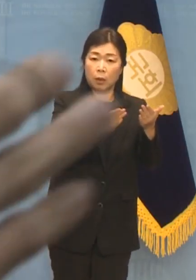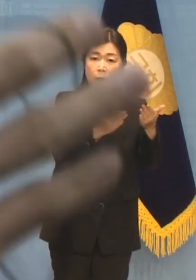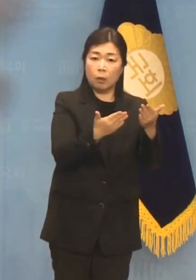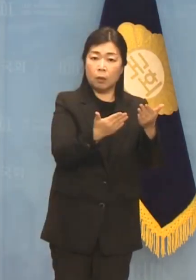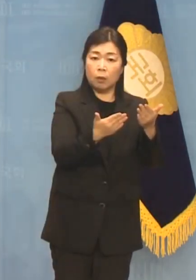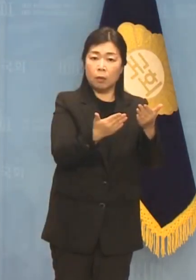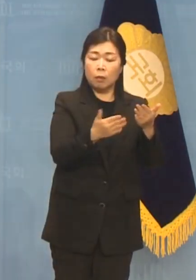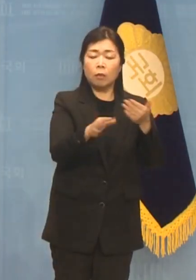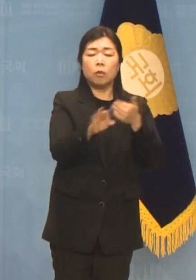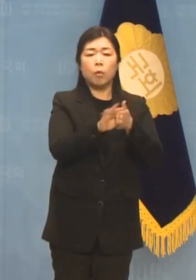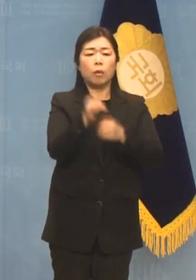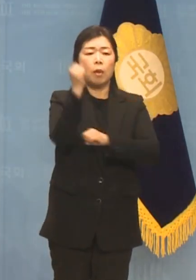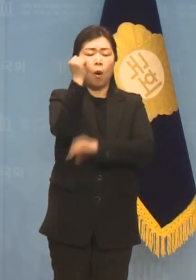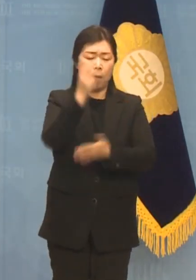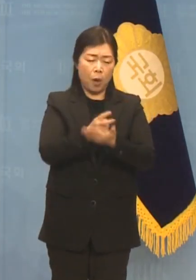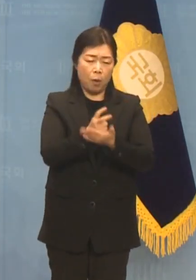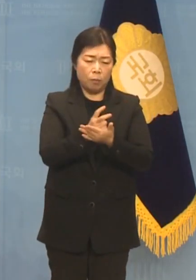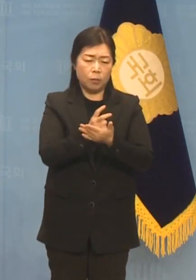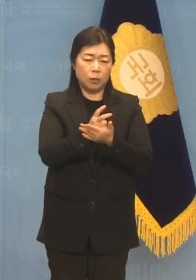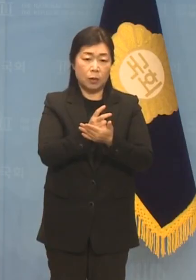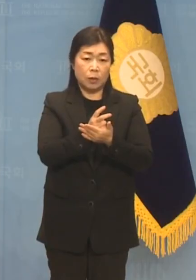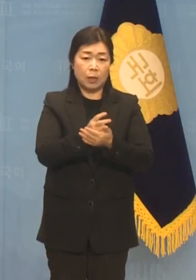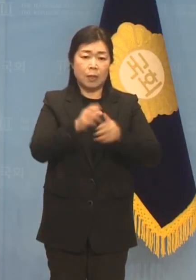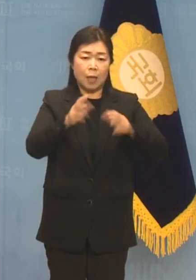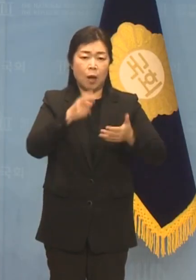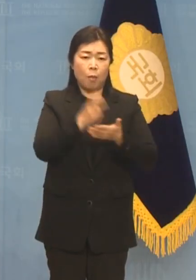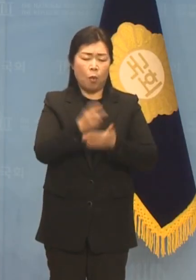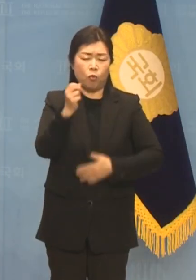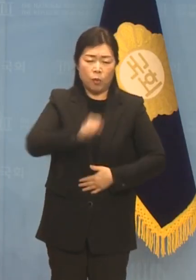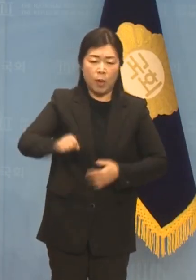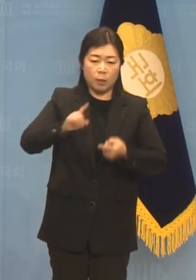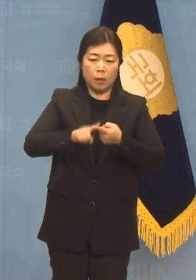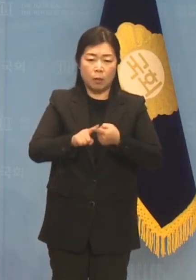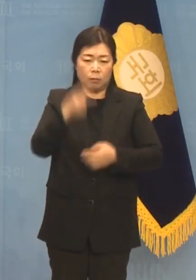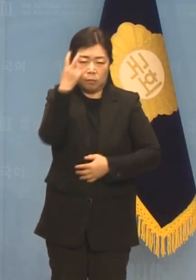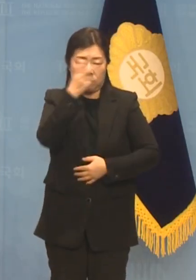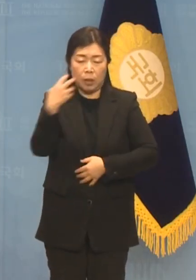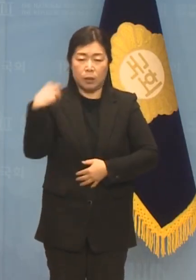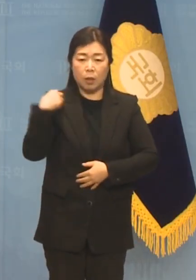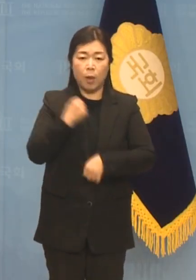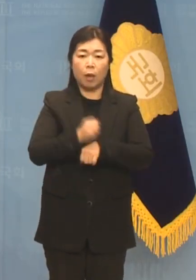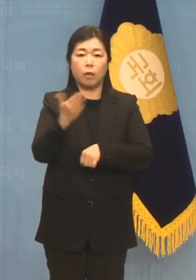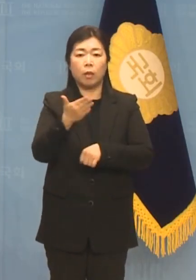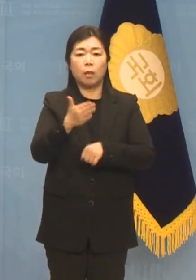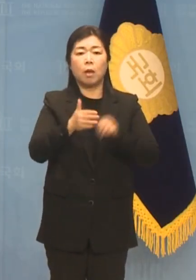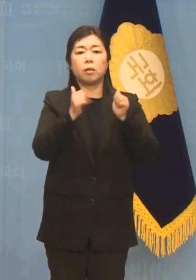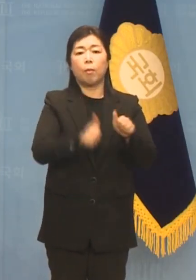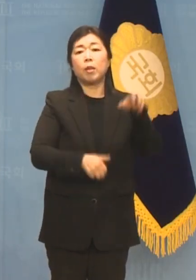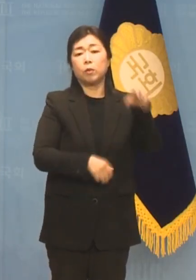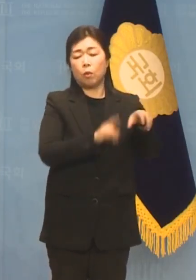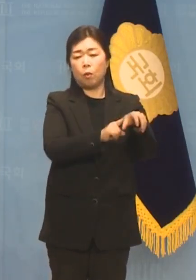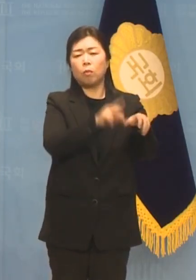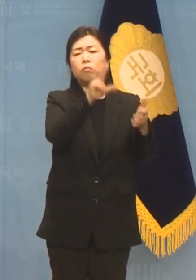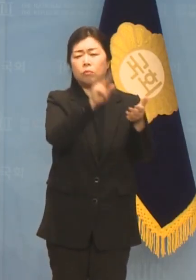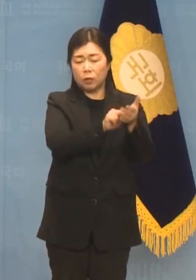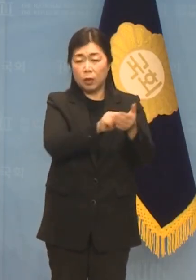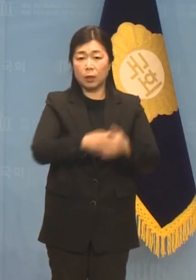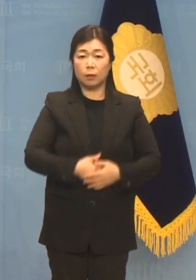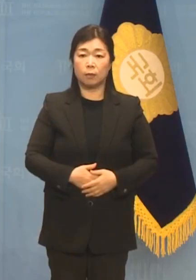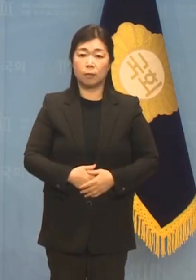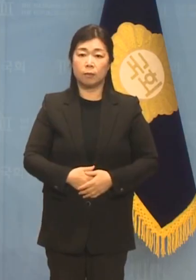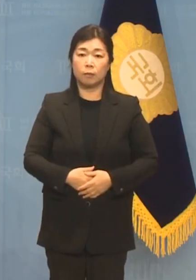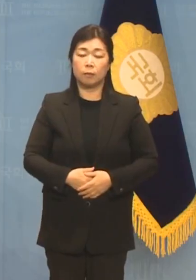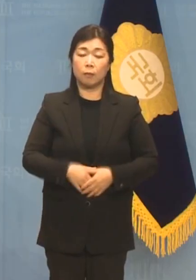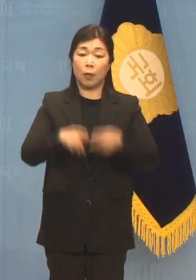보루, 헌법재판소가 이 지경에 이르렀습니까? 지난 14일 민주당은